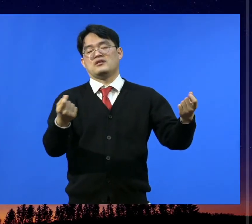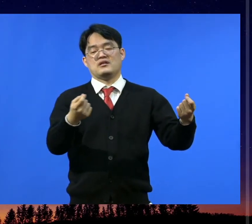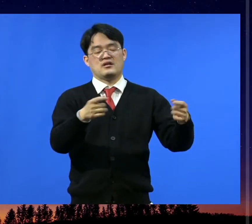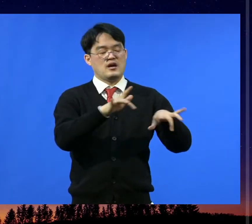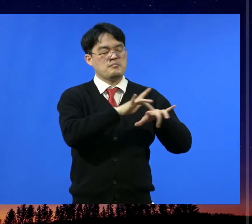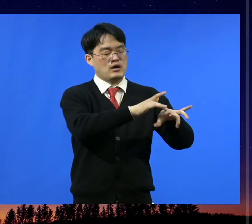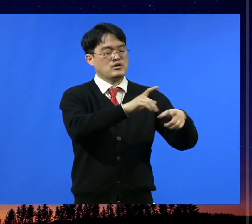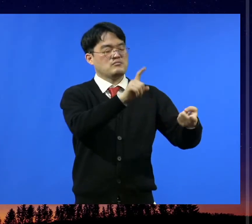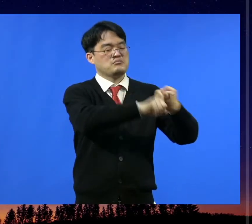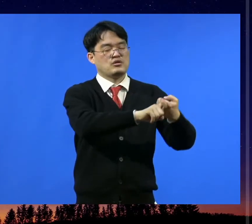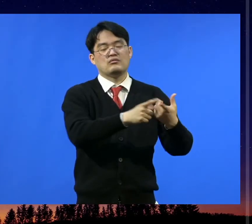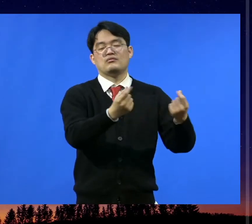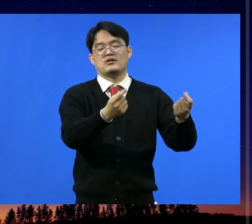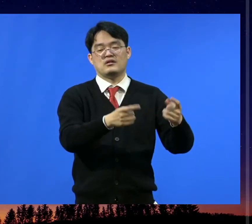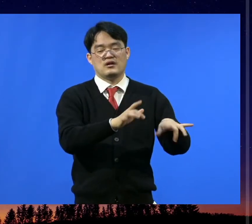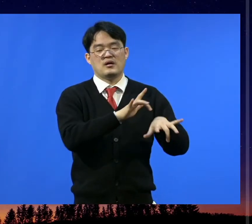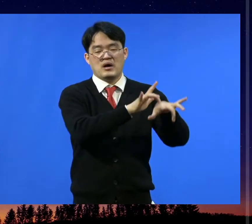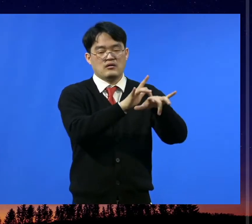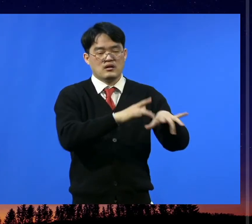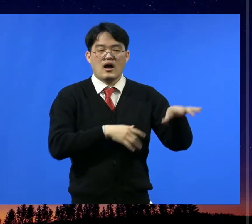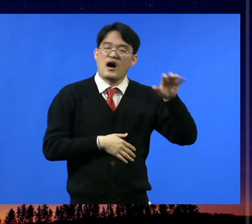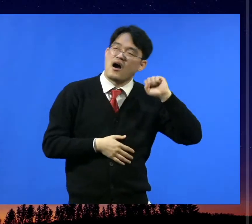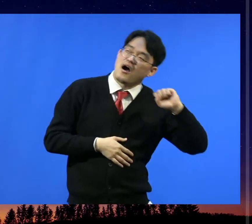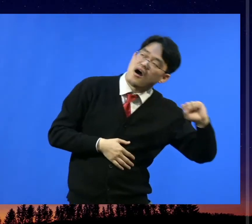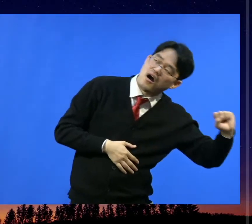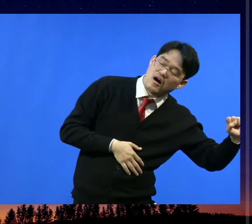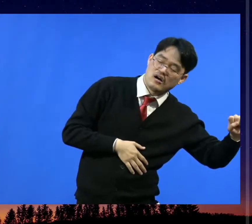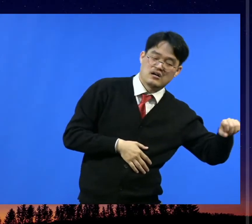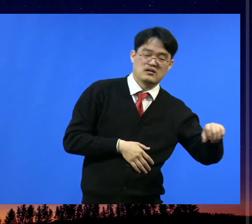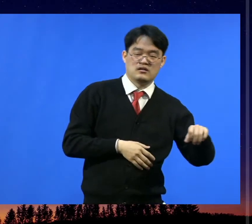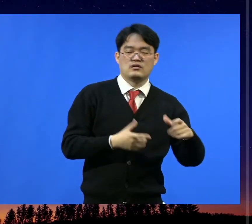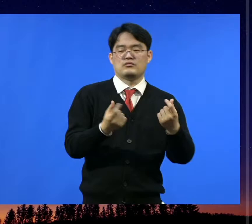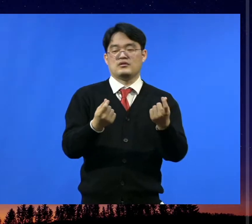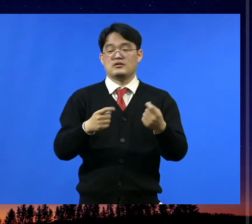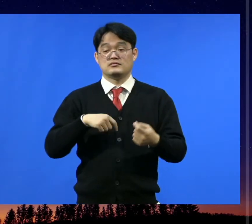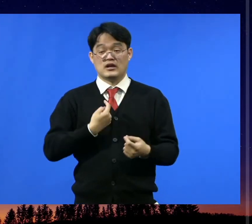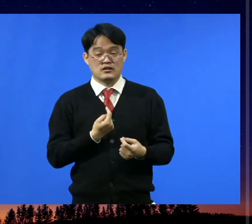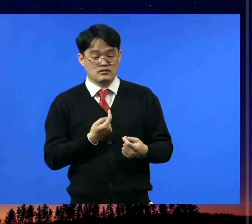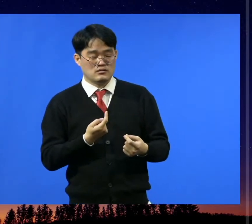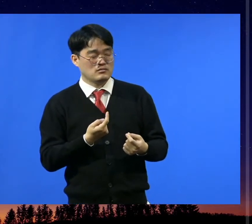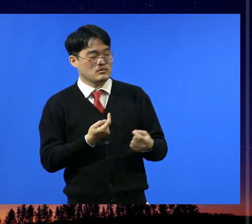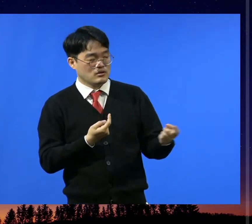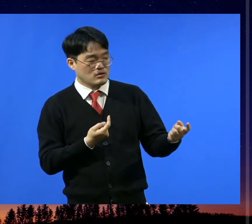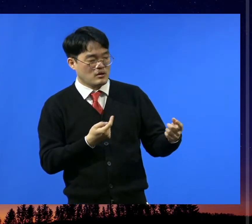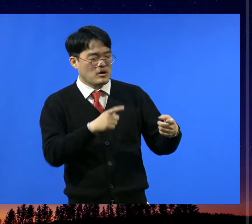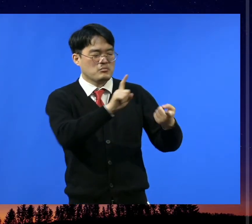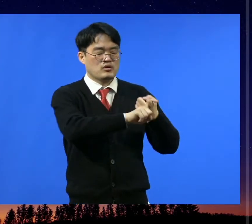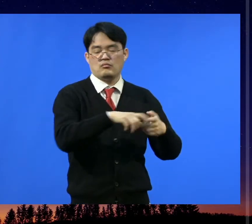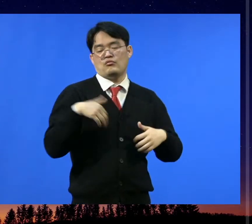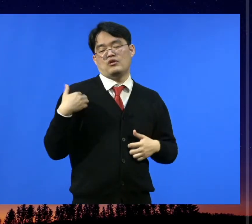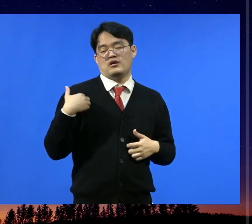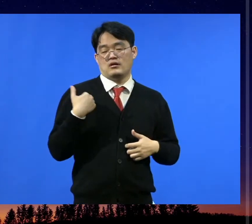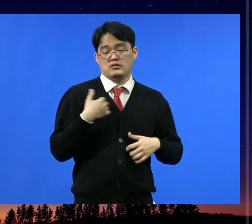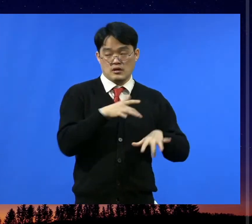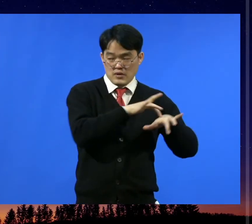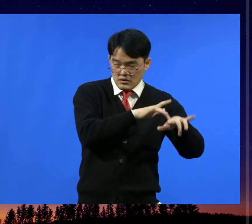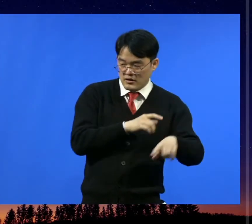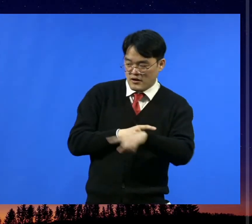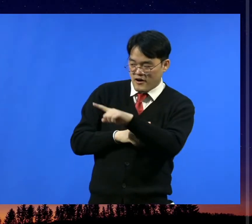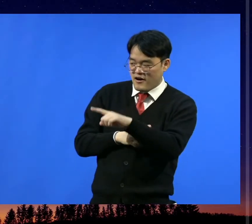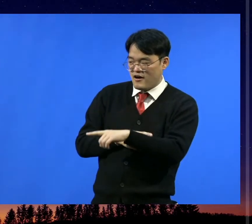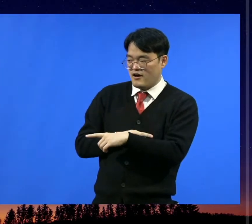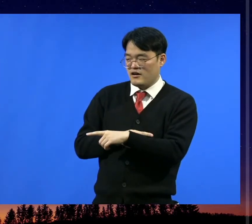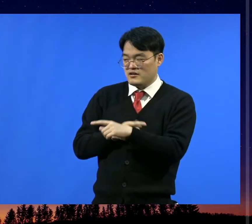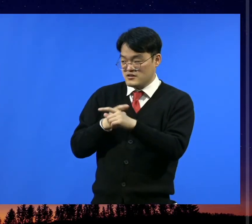데리고 다닙니다. 그냥 끌려다니는 거죠. 자기는 마귀와 동력하는지 전혀 몰라요. 근데 마귀가 그들을 사용하는 것입니다. 여러분,